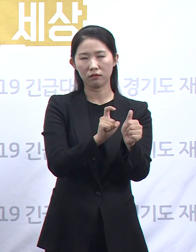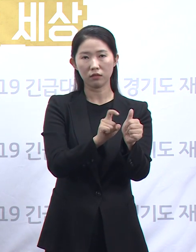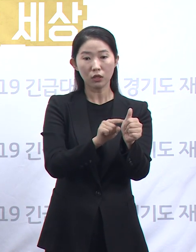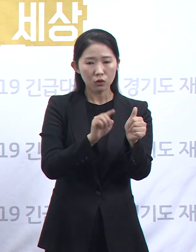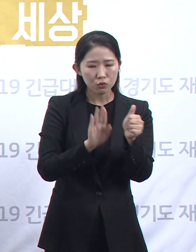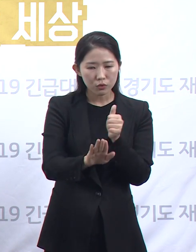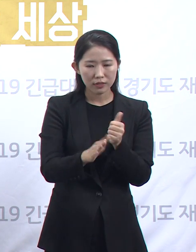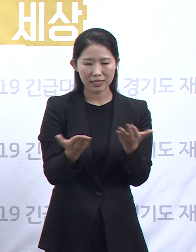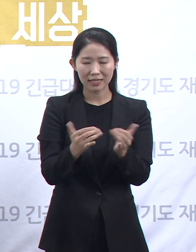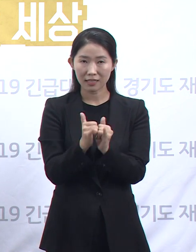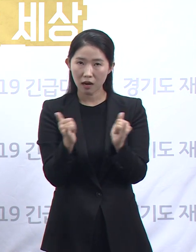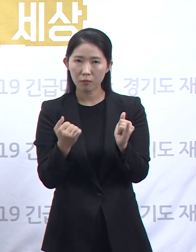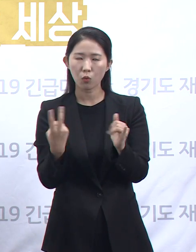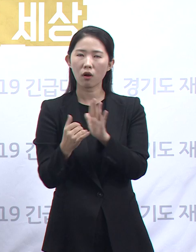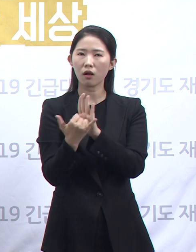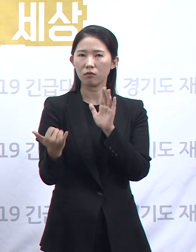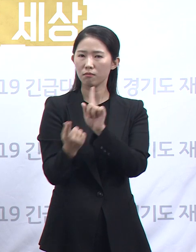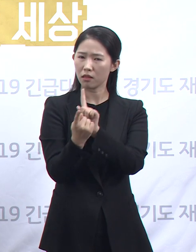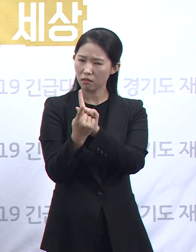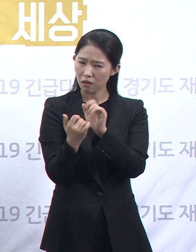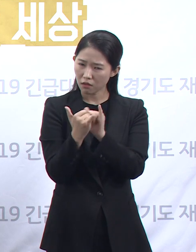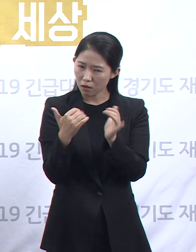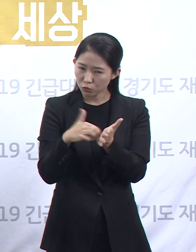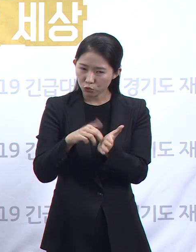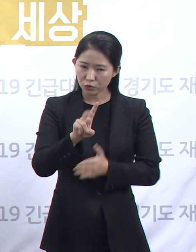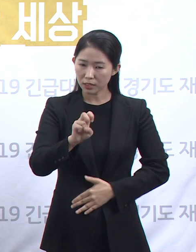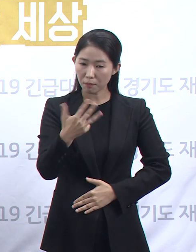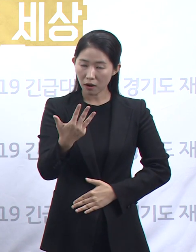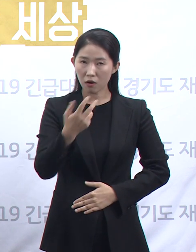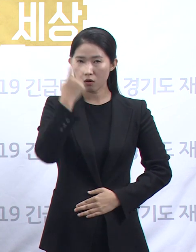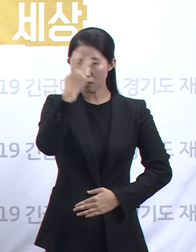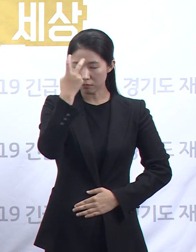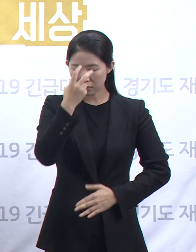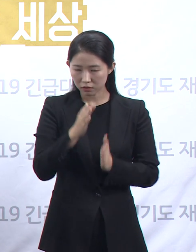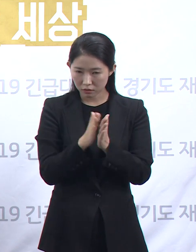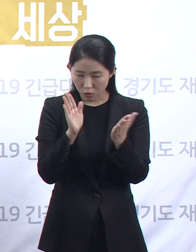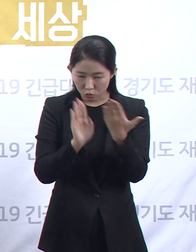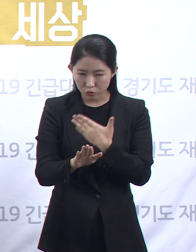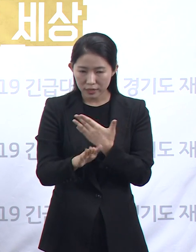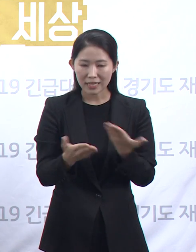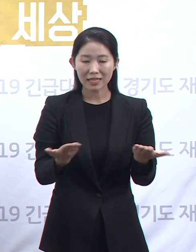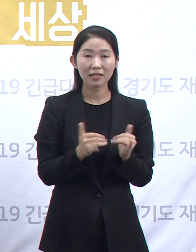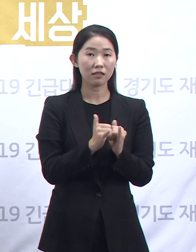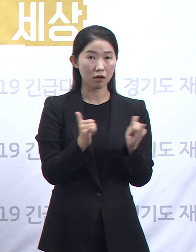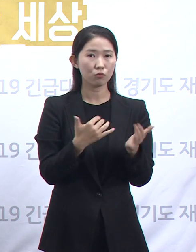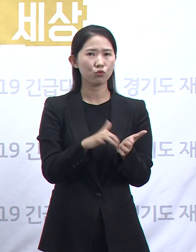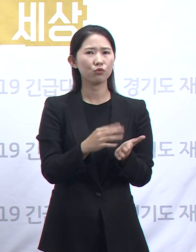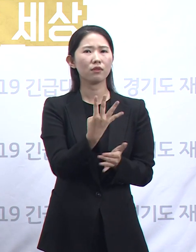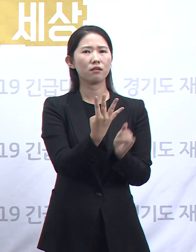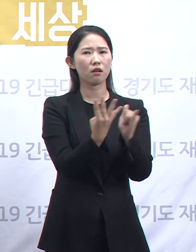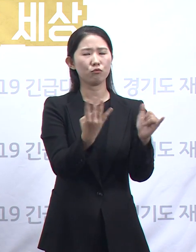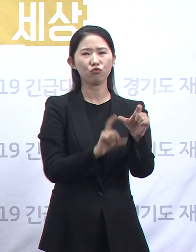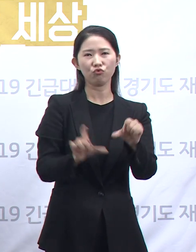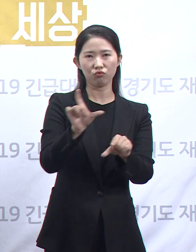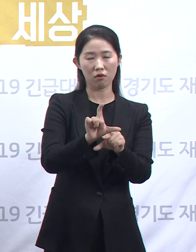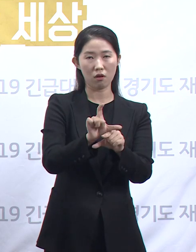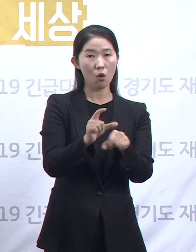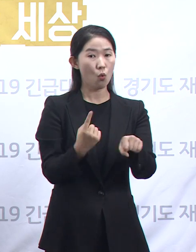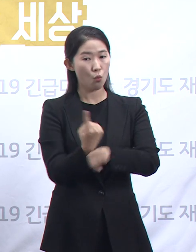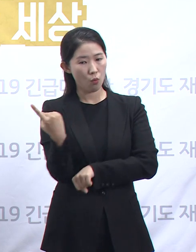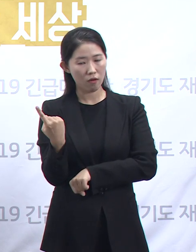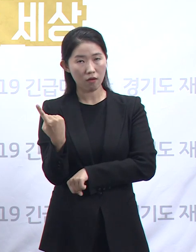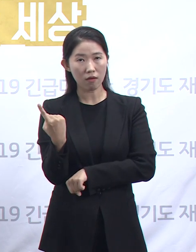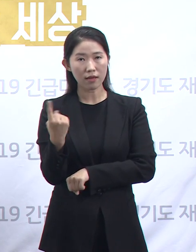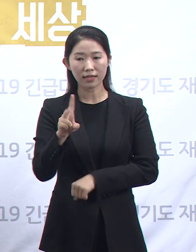동료, 가족 접촉자 등 28명에 대해 실시한 검사에서 직장 동료 4명이 추가 확진되었고 나머지 24명은 음성